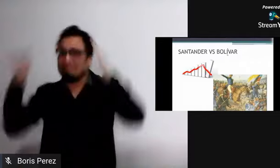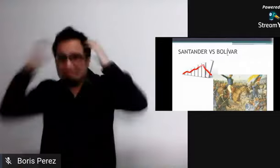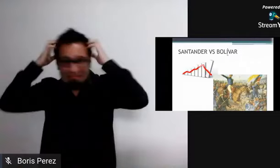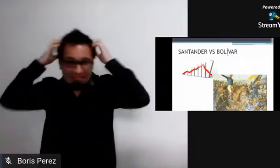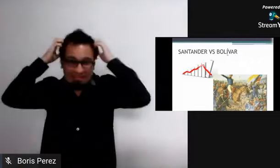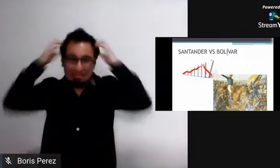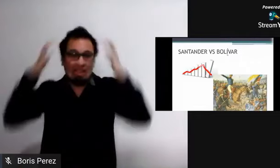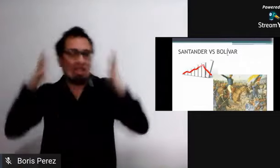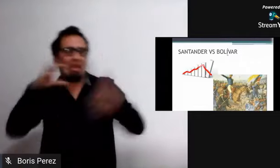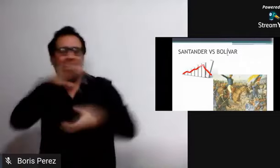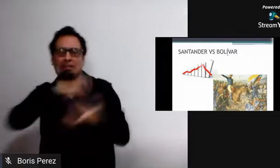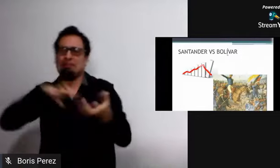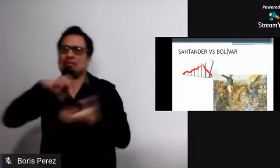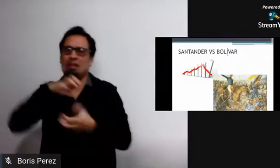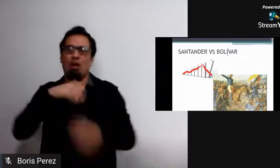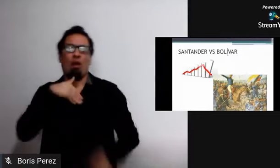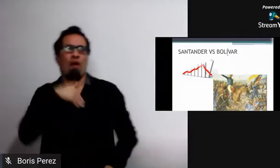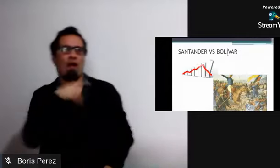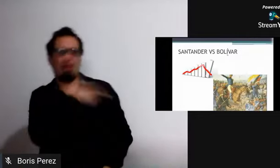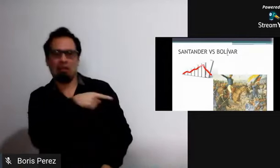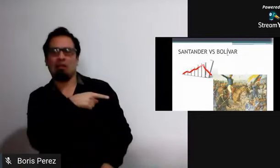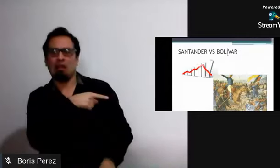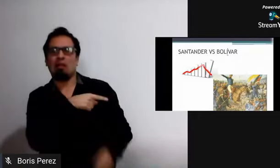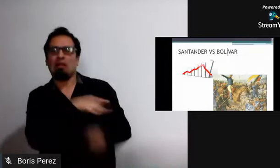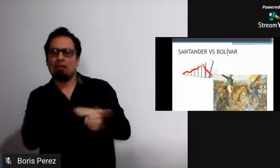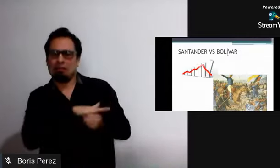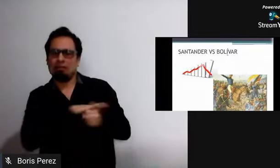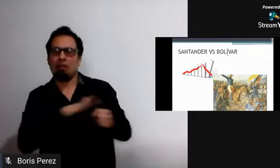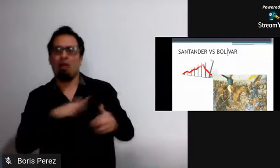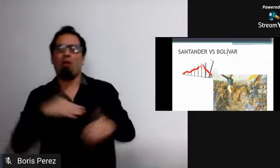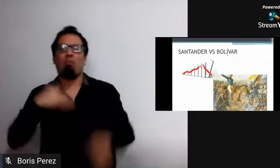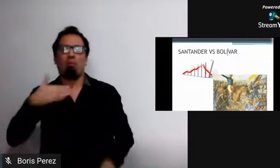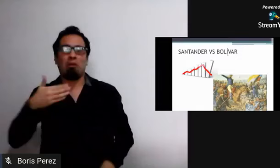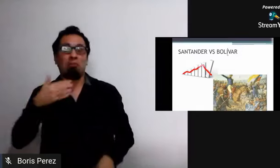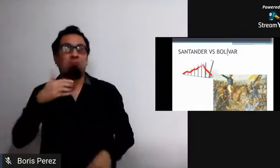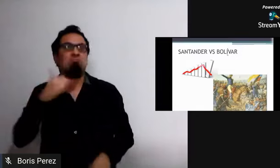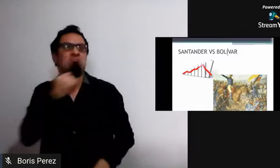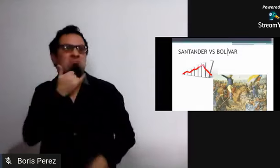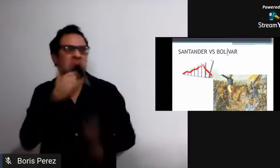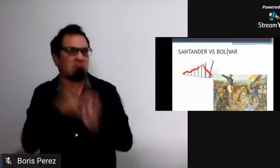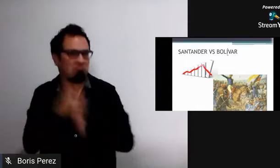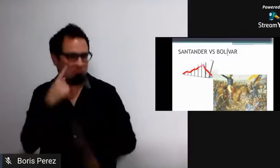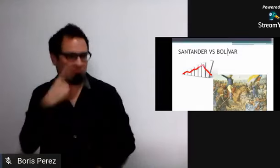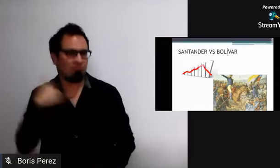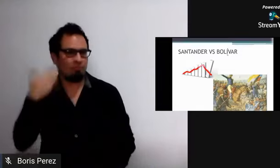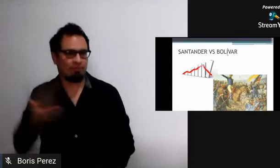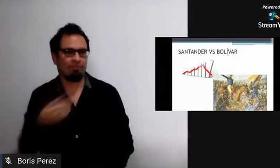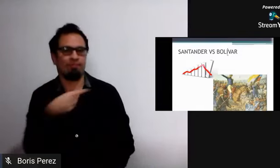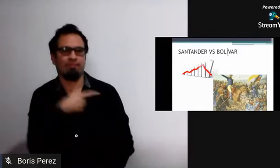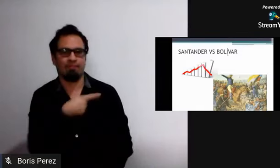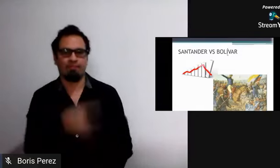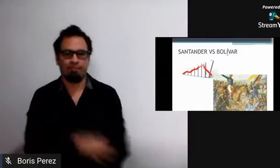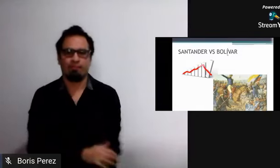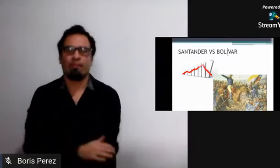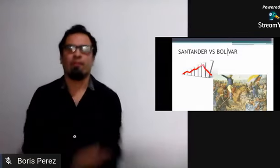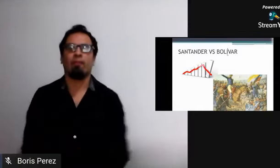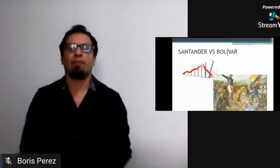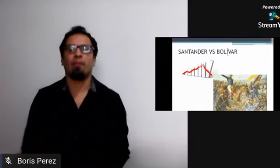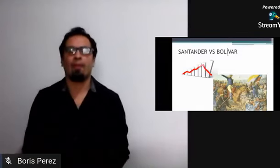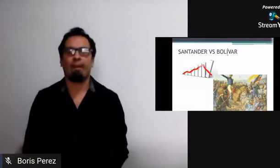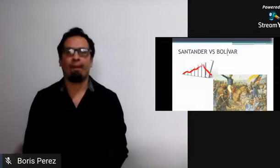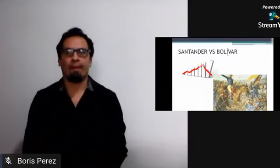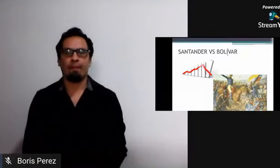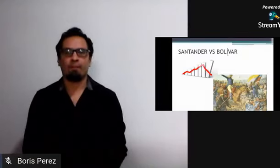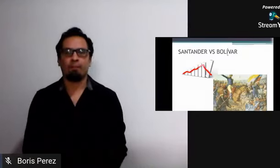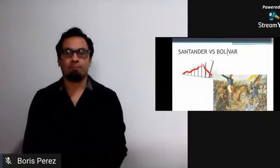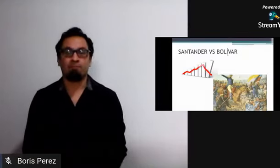momento conformada también por Venezuela. Entonces, él tratando de buscar una solución armónica, empezó a dialogar con